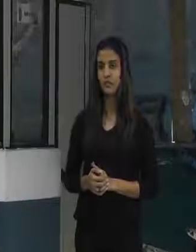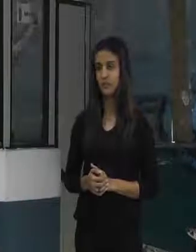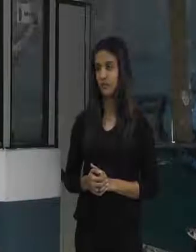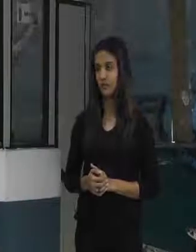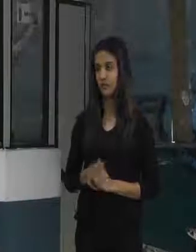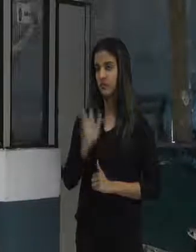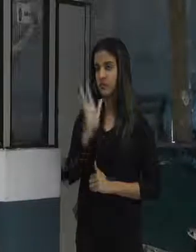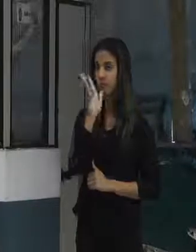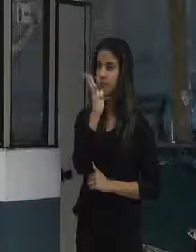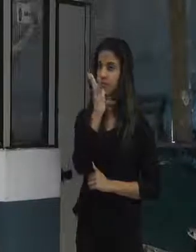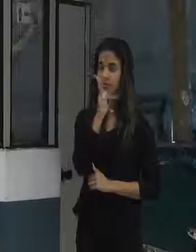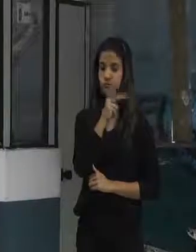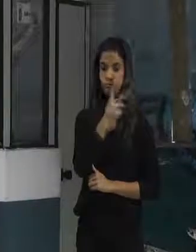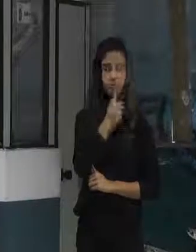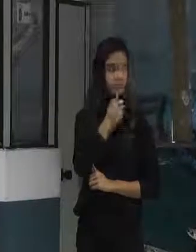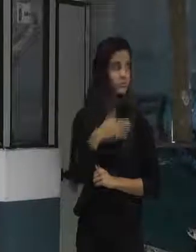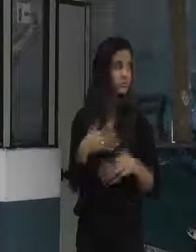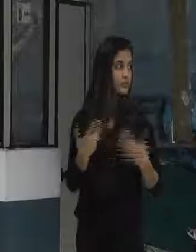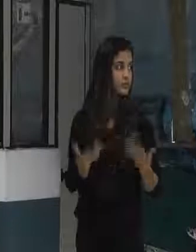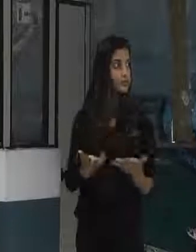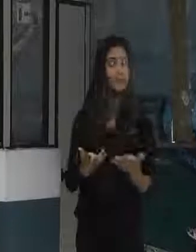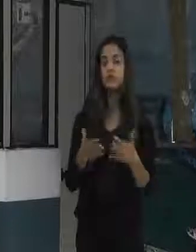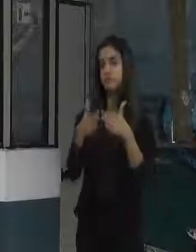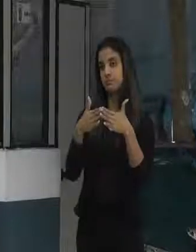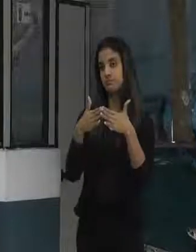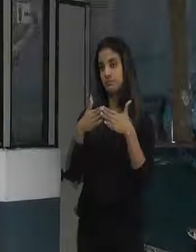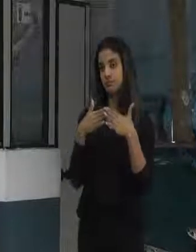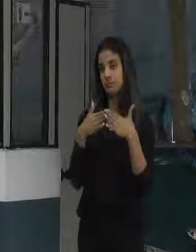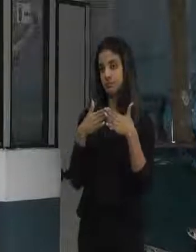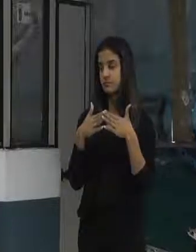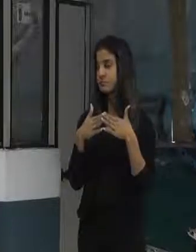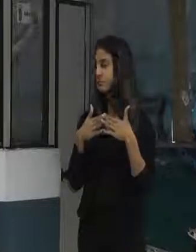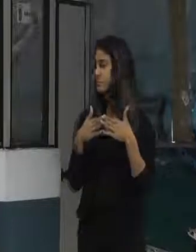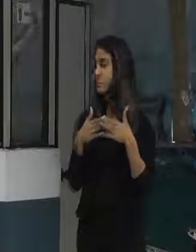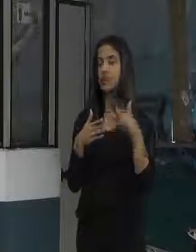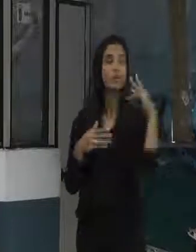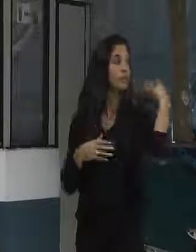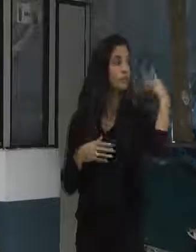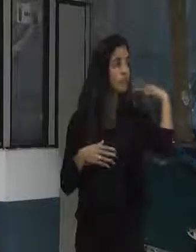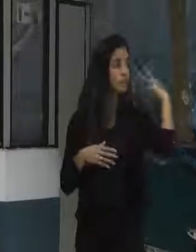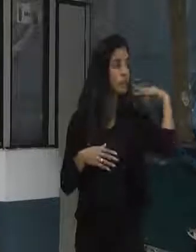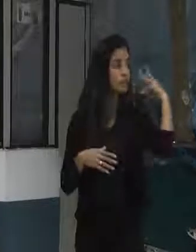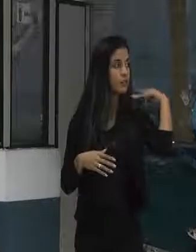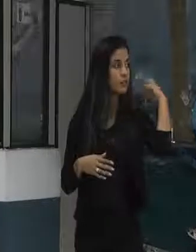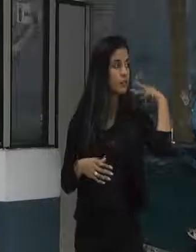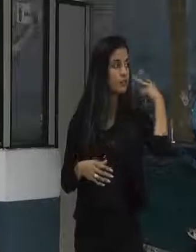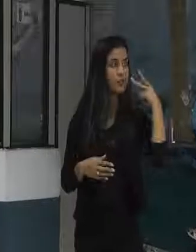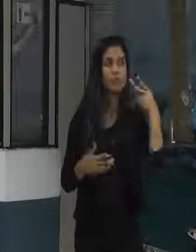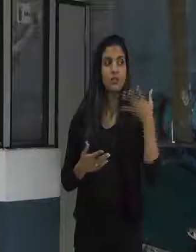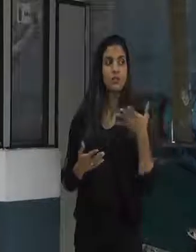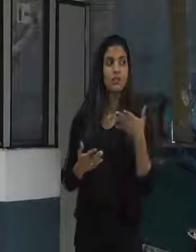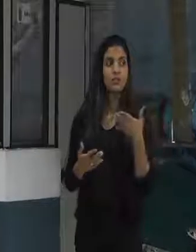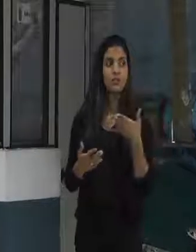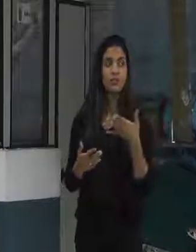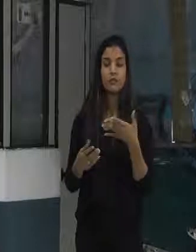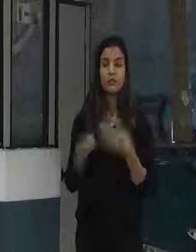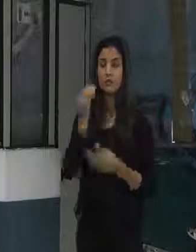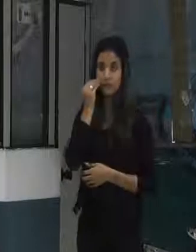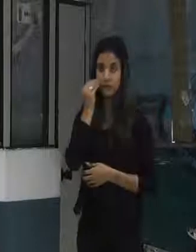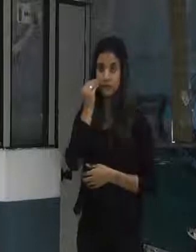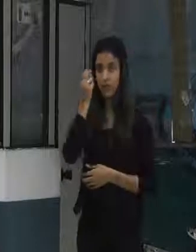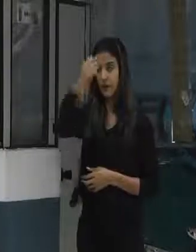muito lenta. Inclusive, eu quero até pedir para alguns vereadores da base, porque vai que o prefeito esteja fazendo